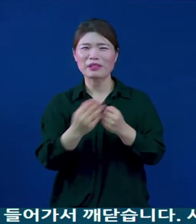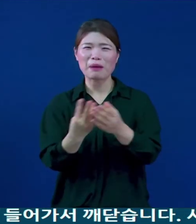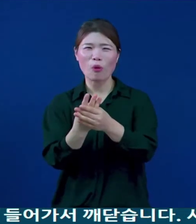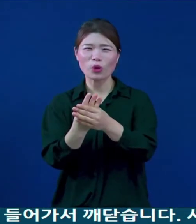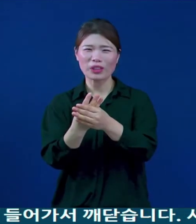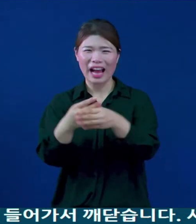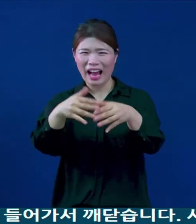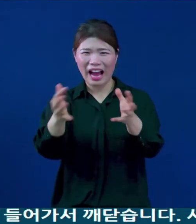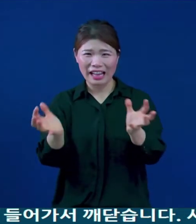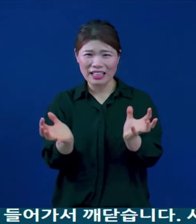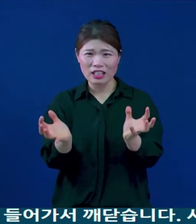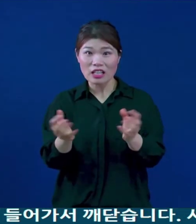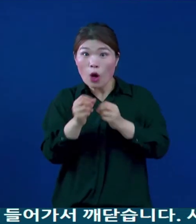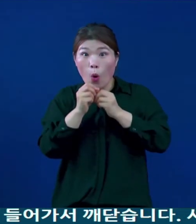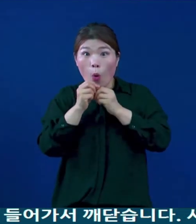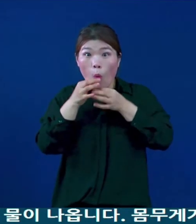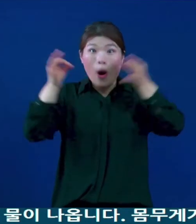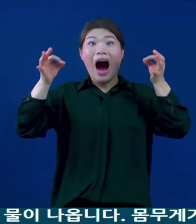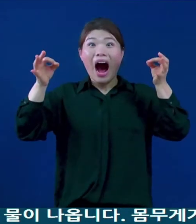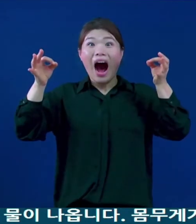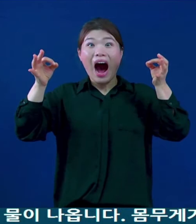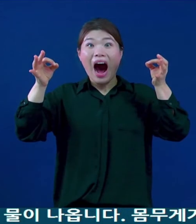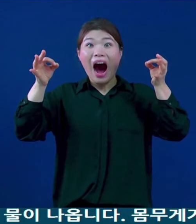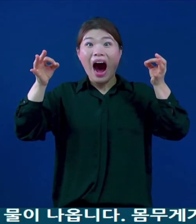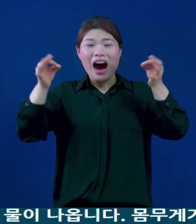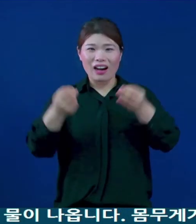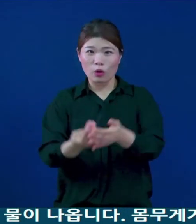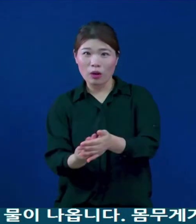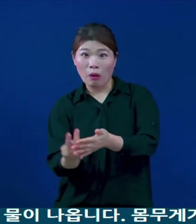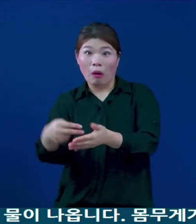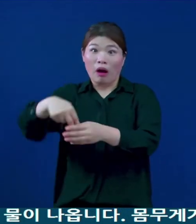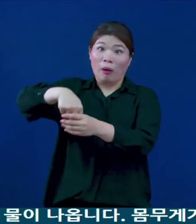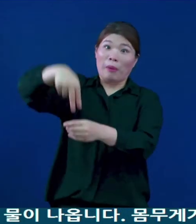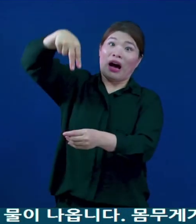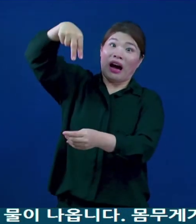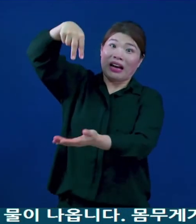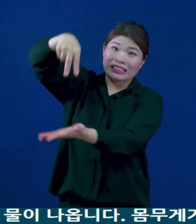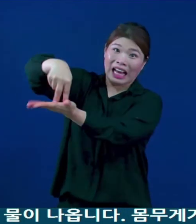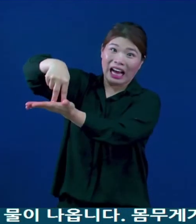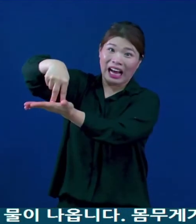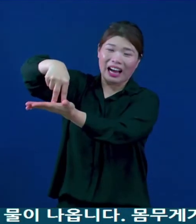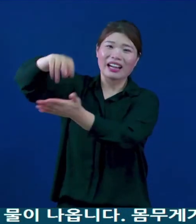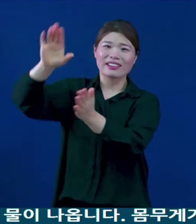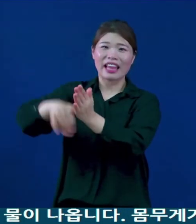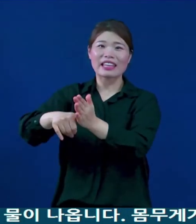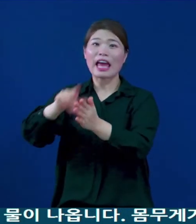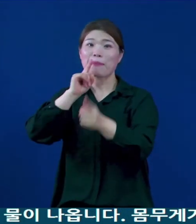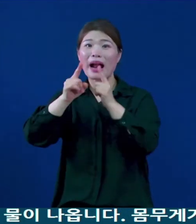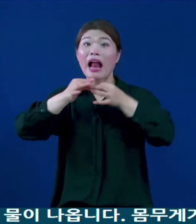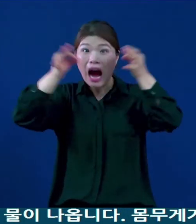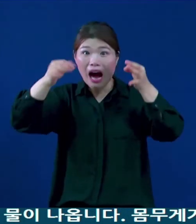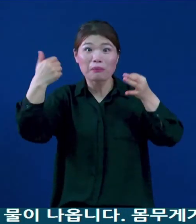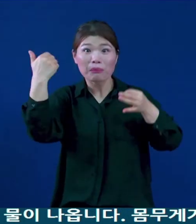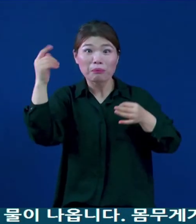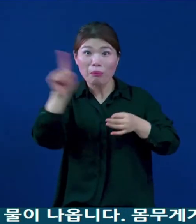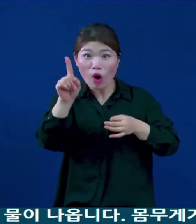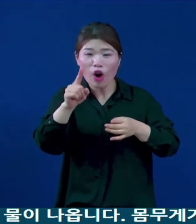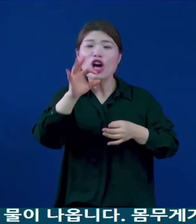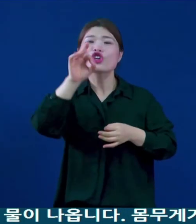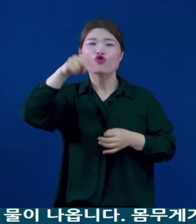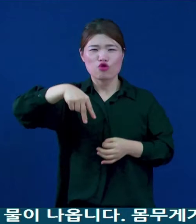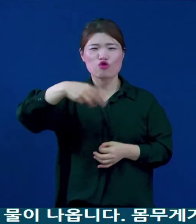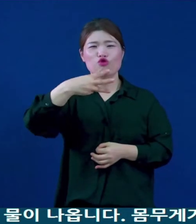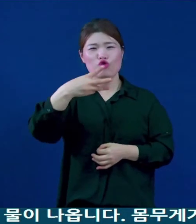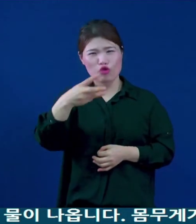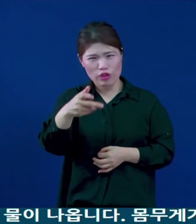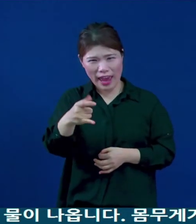목욕탕에서 소리 지르고 목욕탕 밖으로 나왔다는 거죠. 그때 지른 소리가 뭐예요? 유레카라는 겁니다.